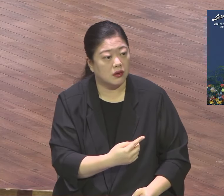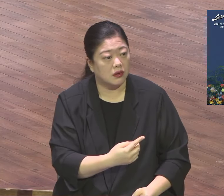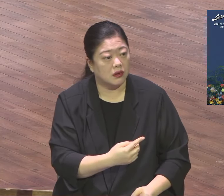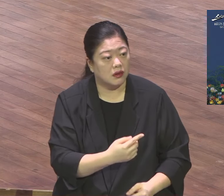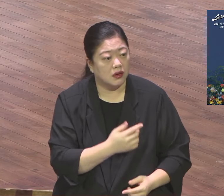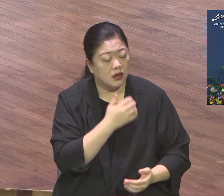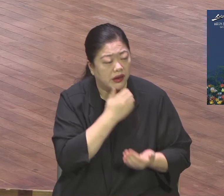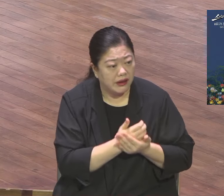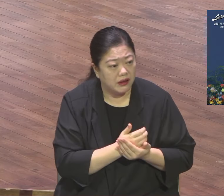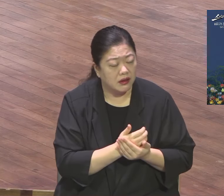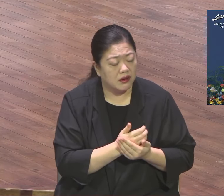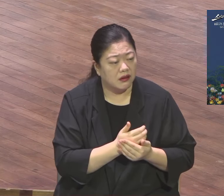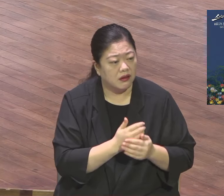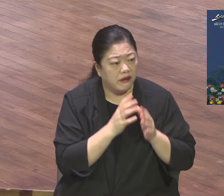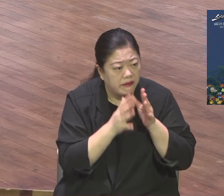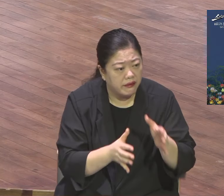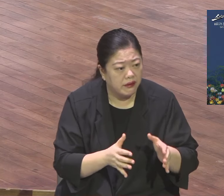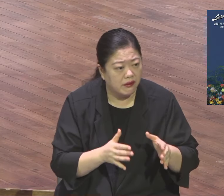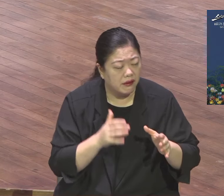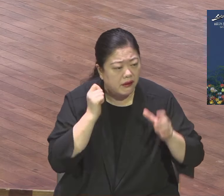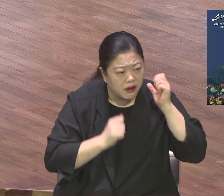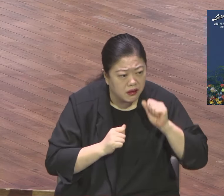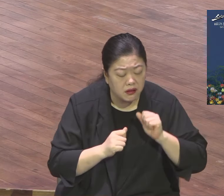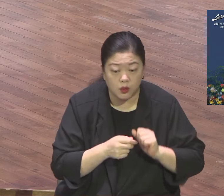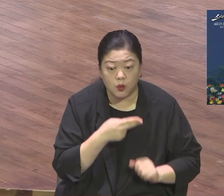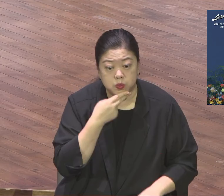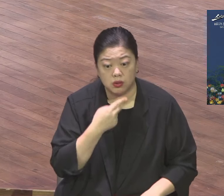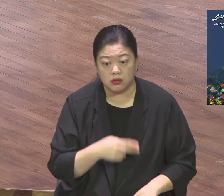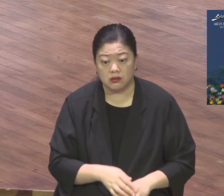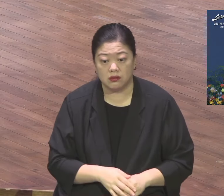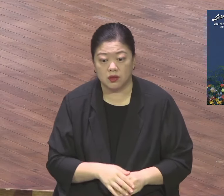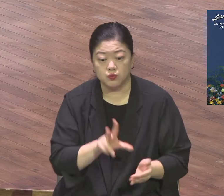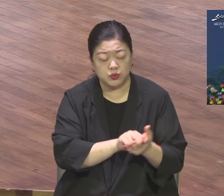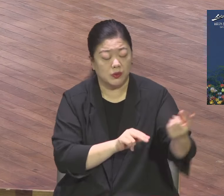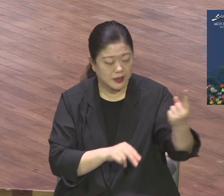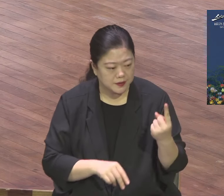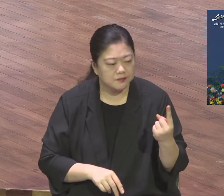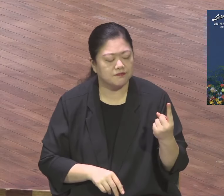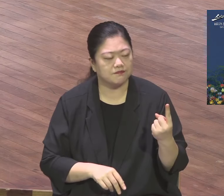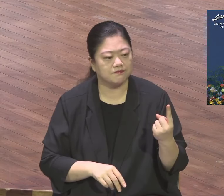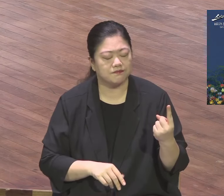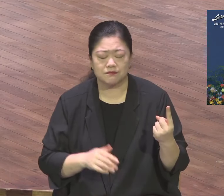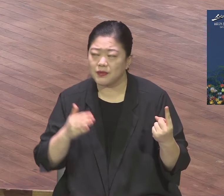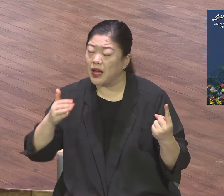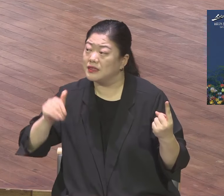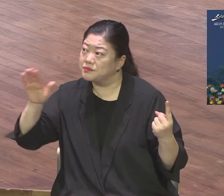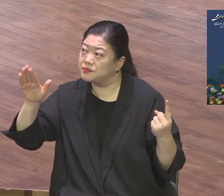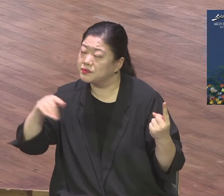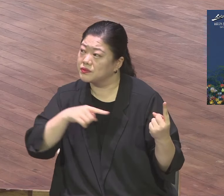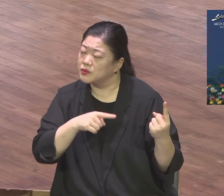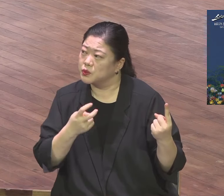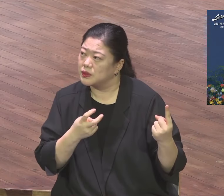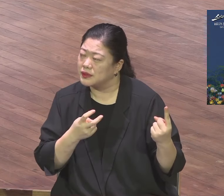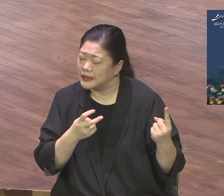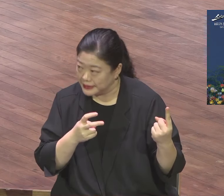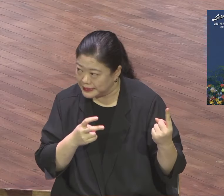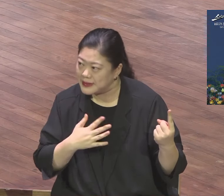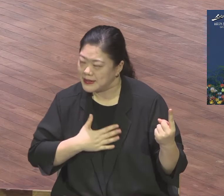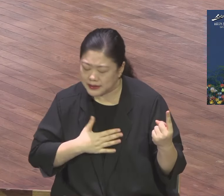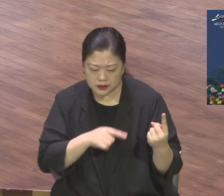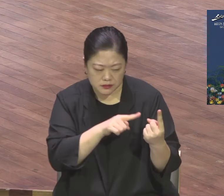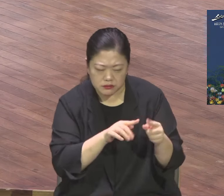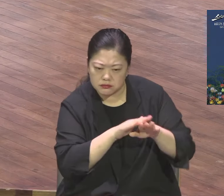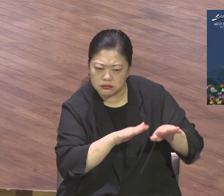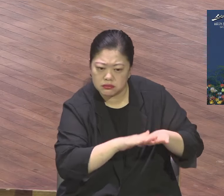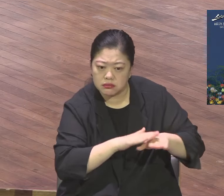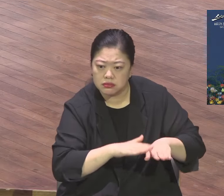일비하지 않고 오직 그리스도를 바라보는 삶을 살아요. 그래서 나 중심, 물질